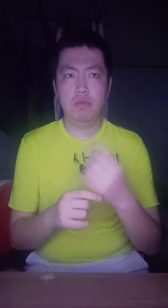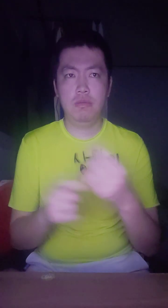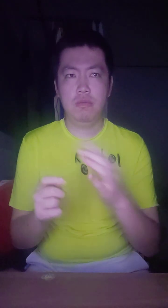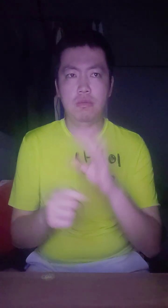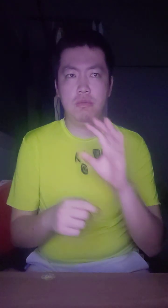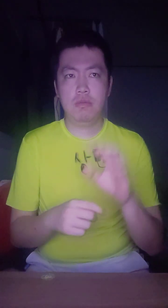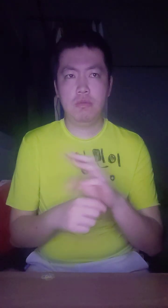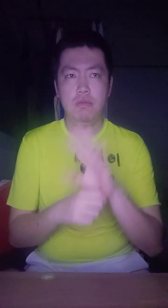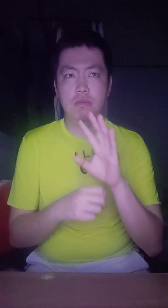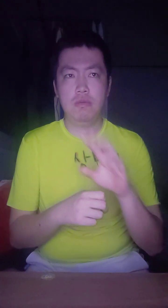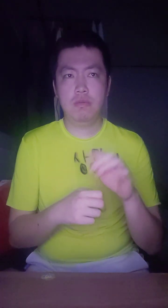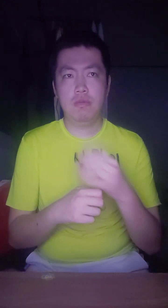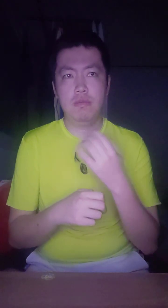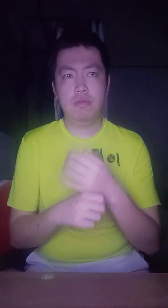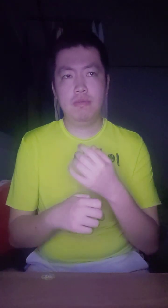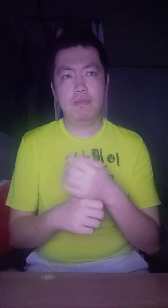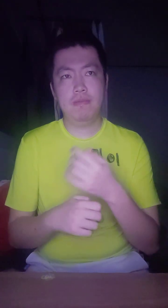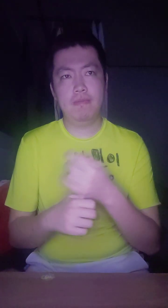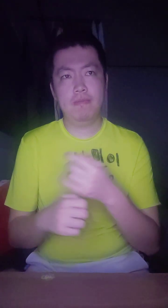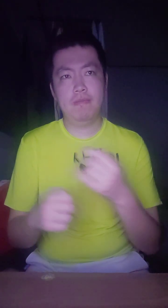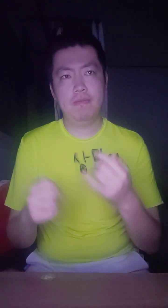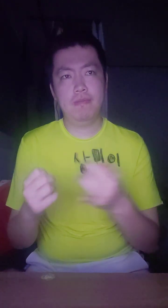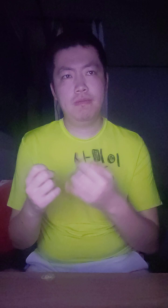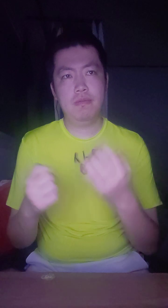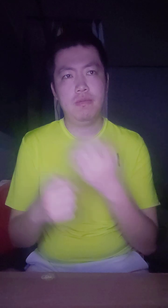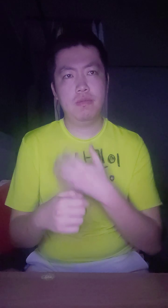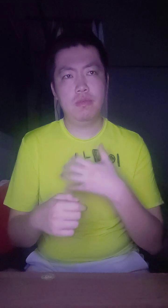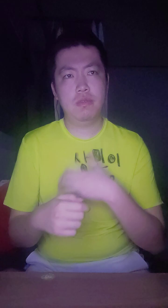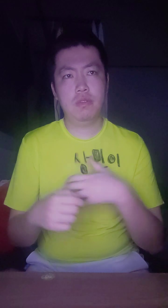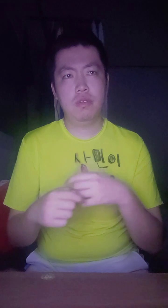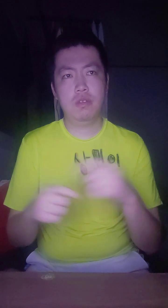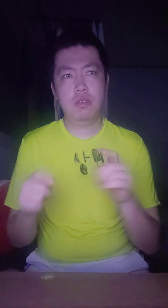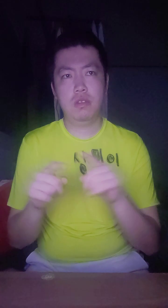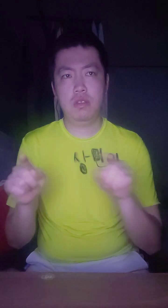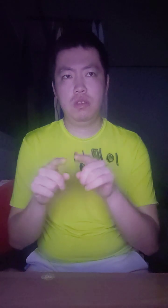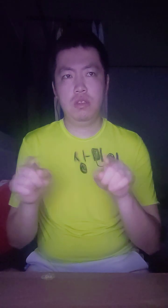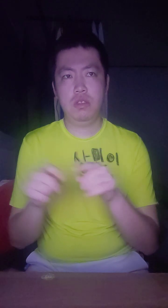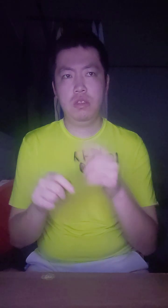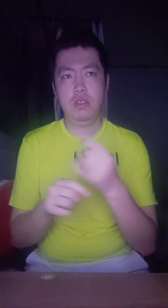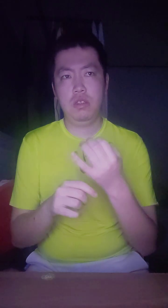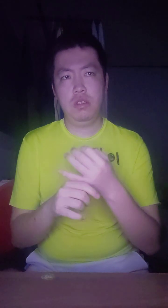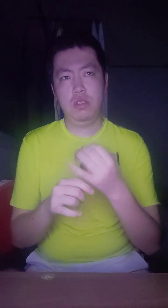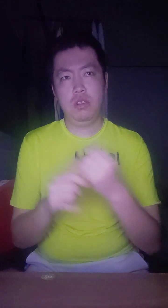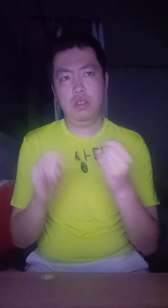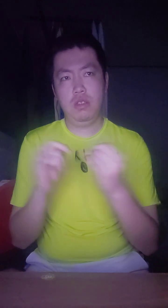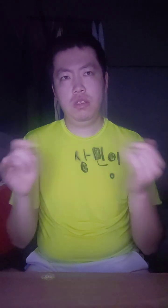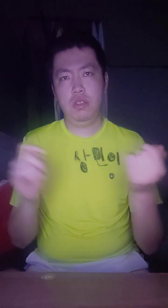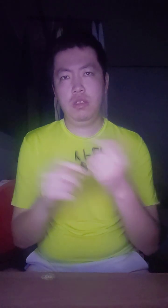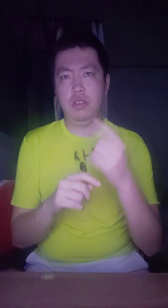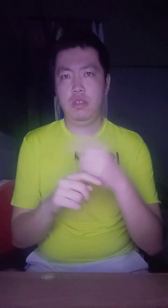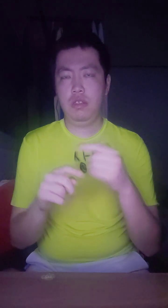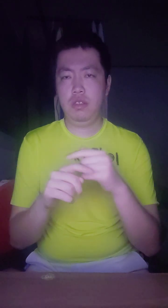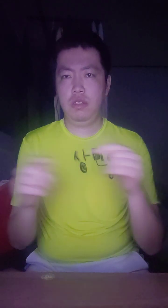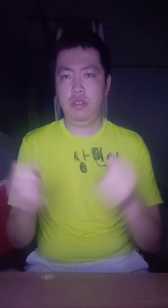일반 공중 화장실에서 이런 일이 일어났다는 게 참 황당한데요. 책임 소재마저 불분명한 상황이라고 합니다. 김병용